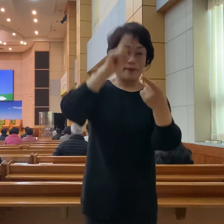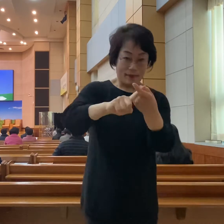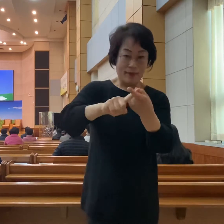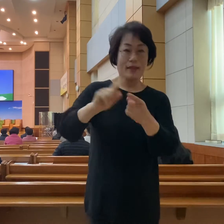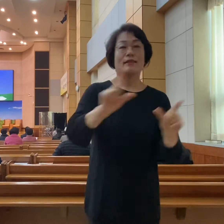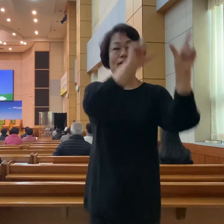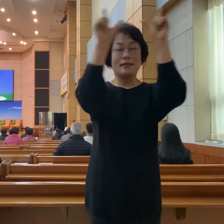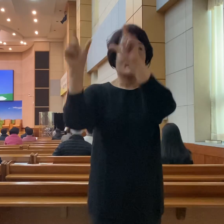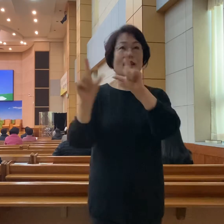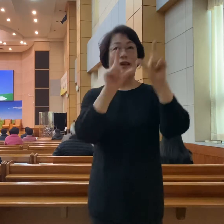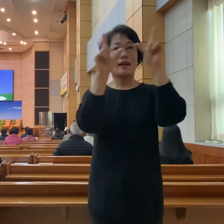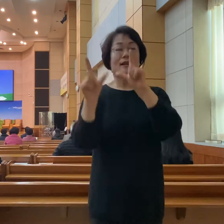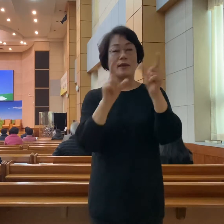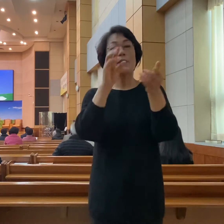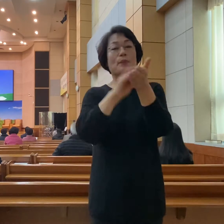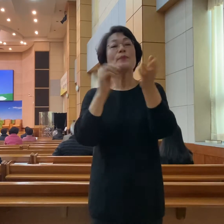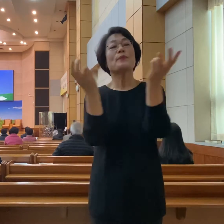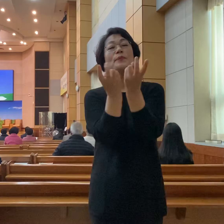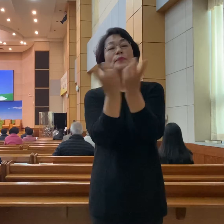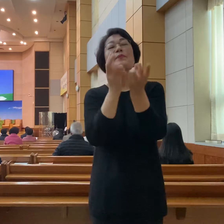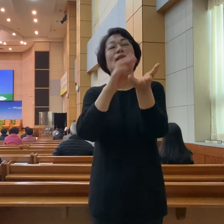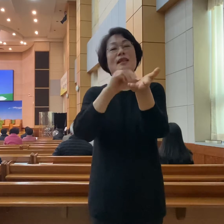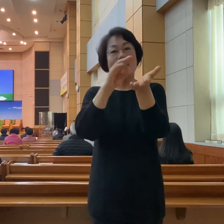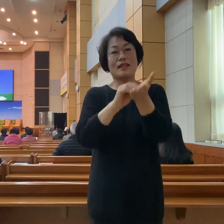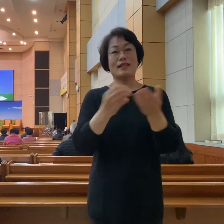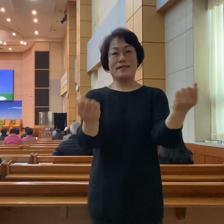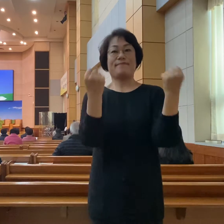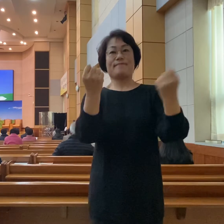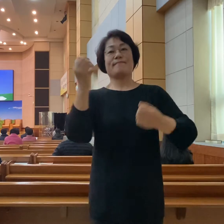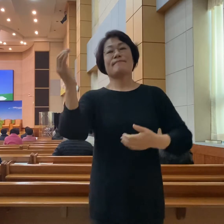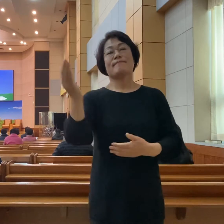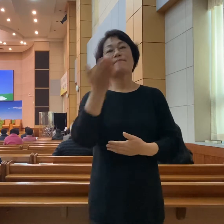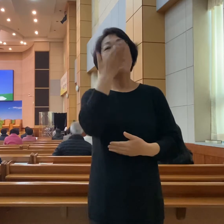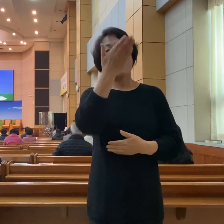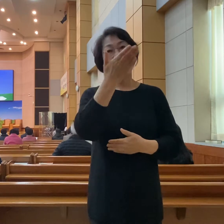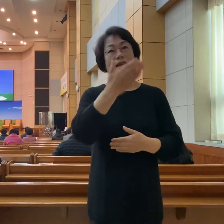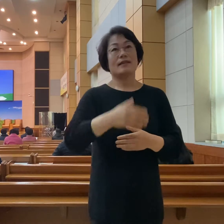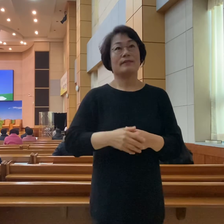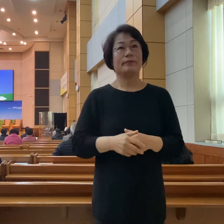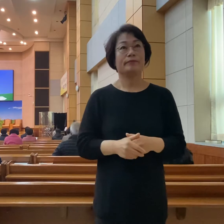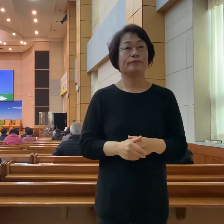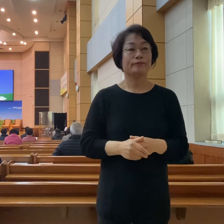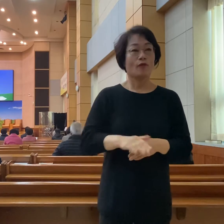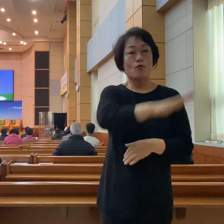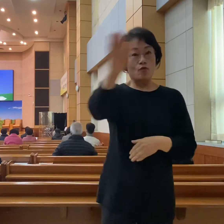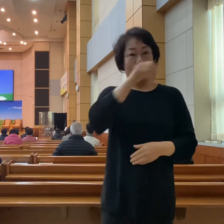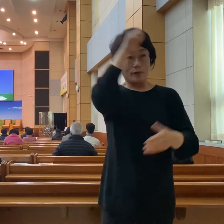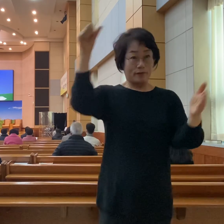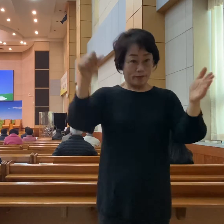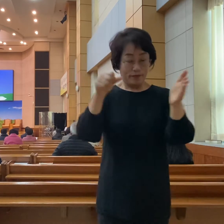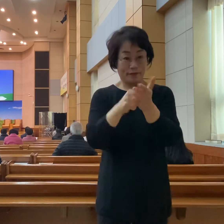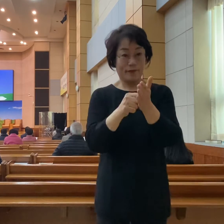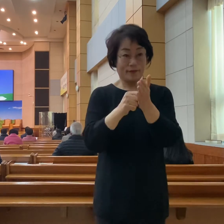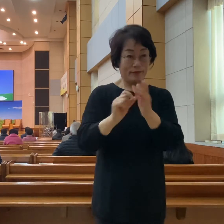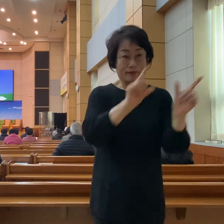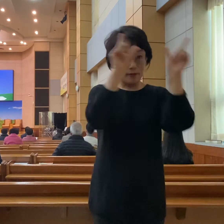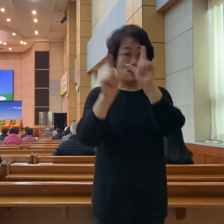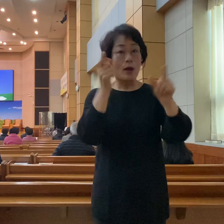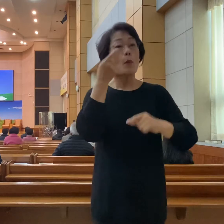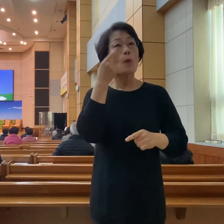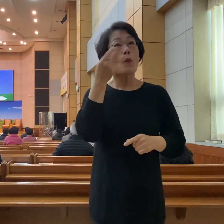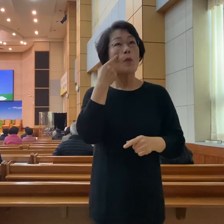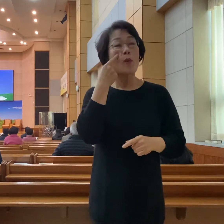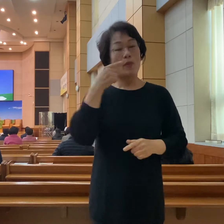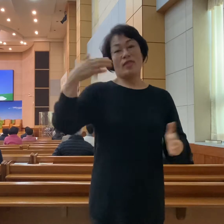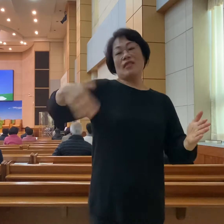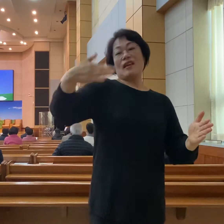그러한 비결, 힘이 있어야 되는 것이죠. 우리가 인생살이 해보지만은 대단한